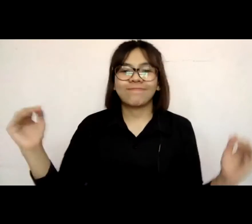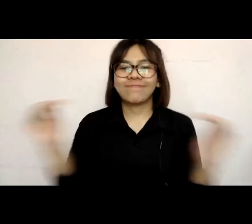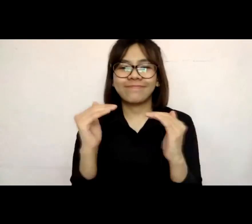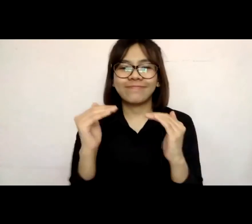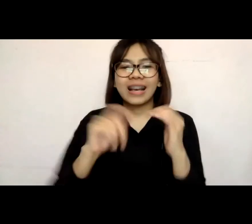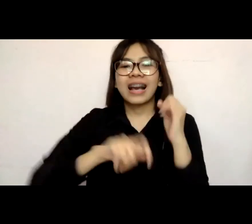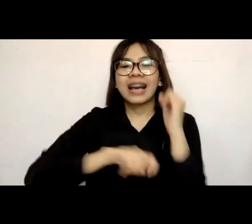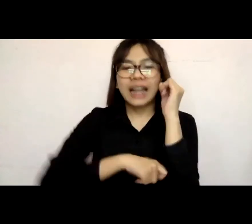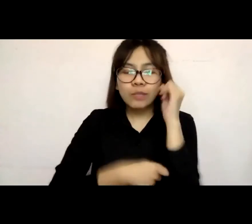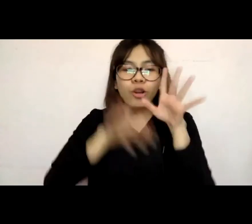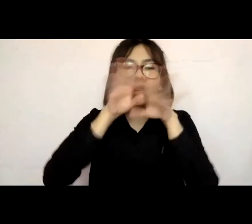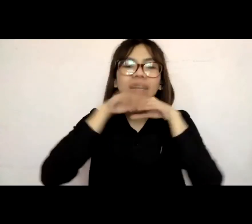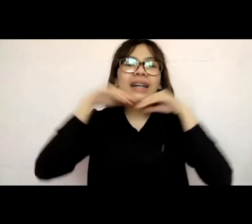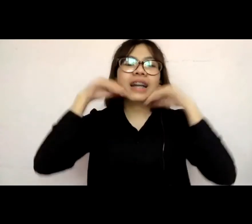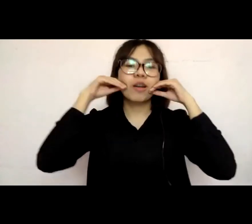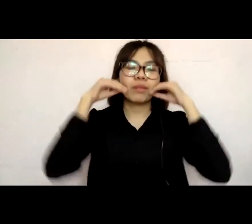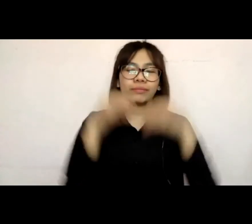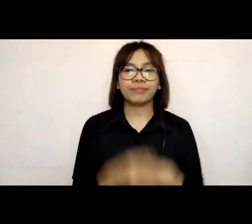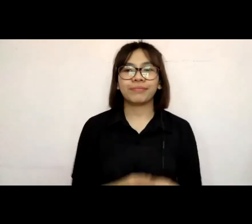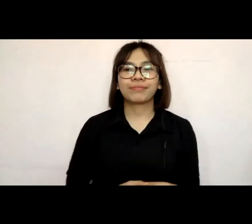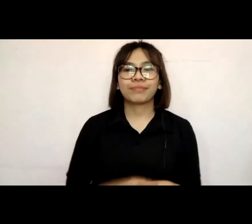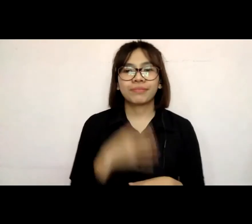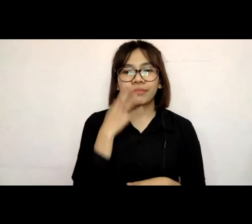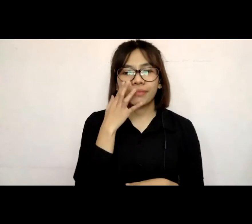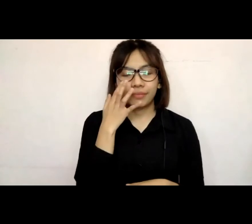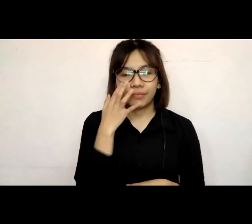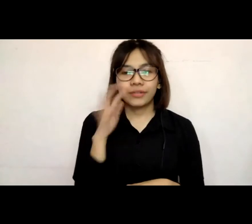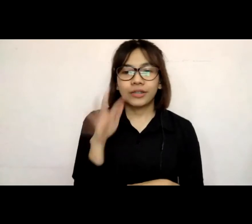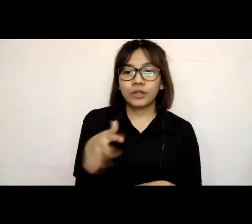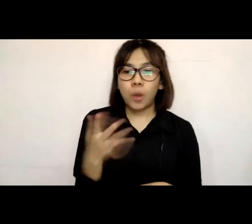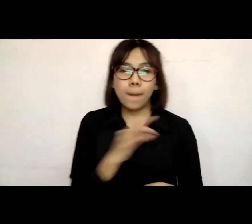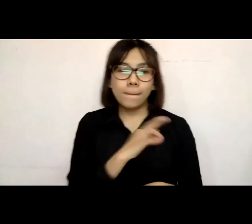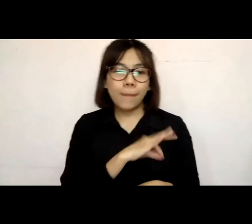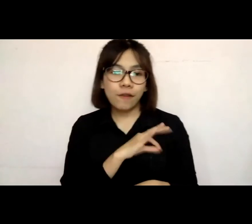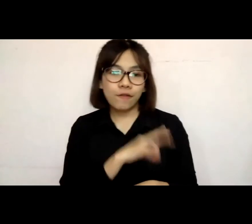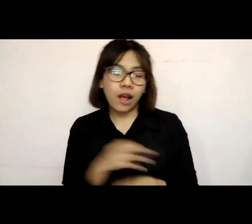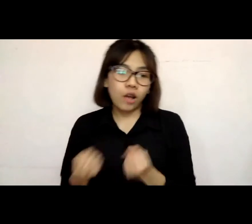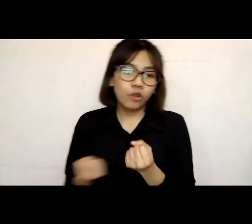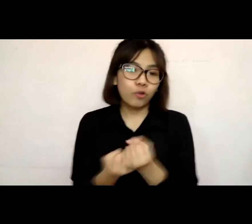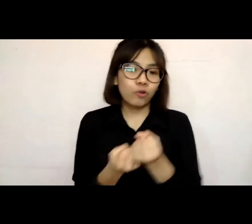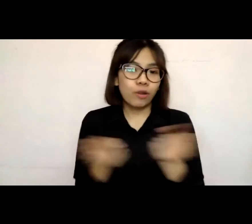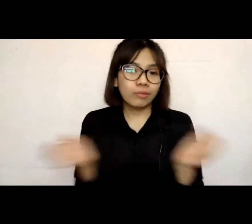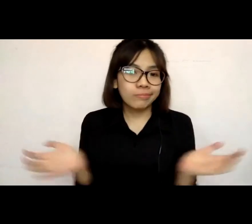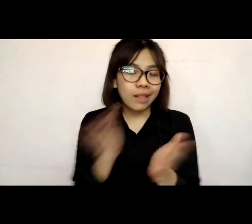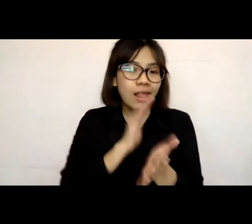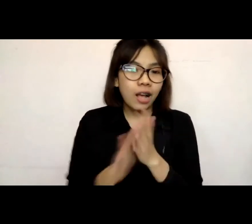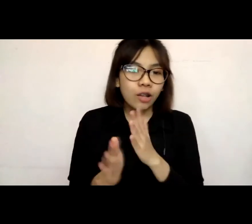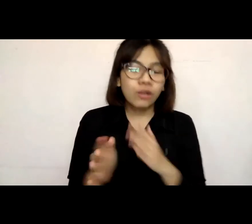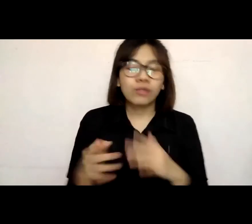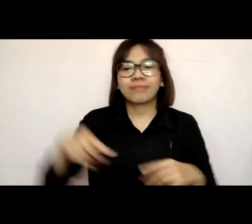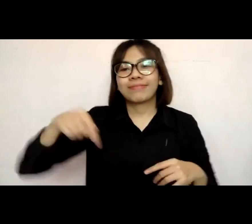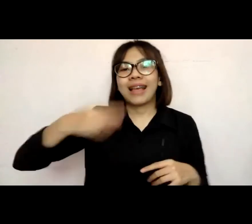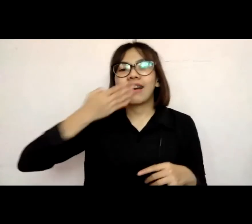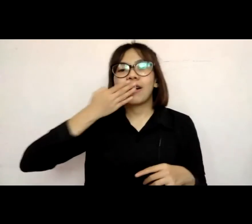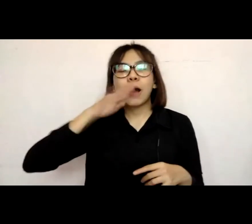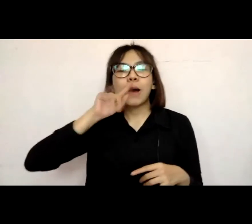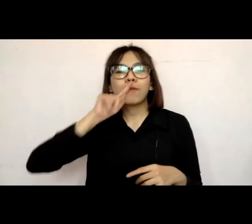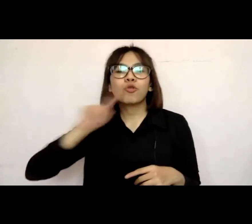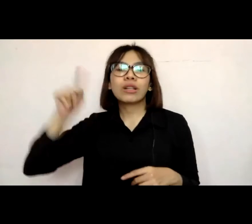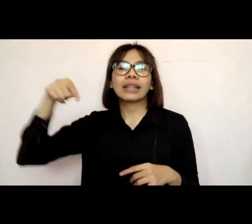ya seutuhnya kita sampaikan karena memang keterbatasan mungkin yang menjadi harapan kami